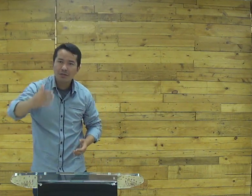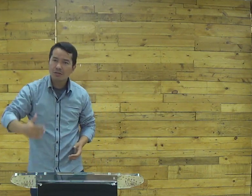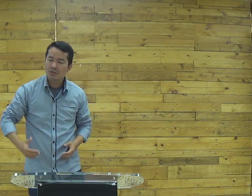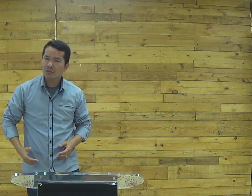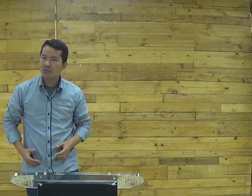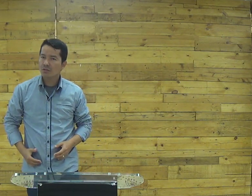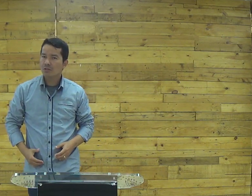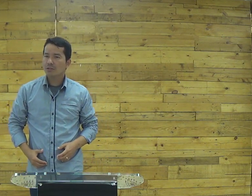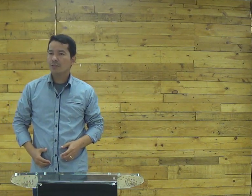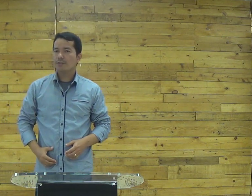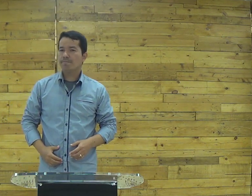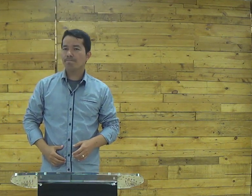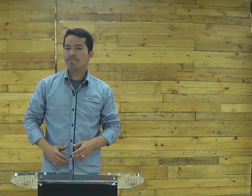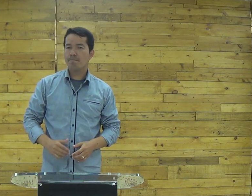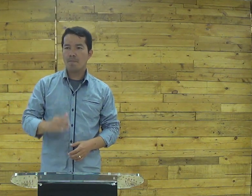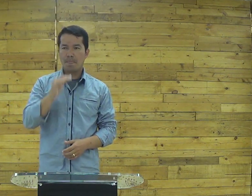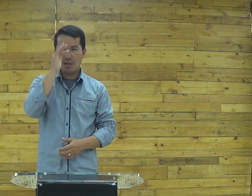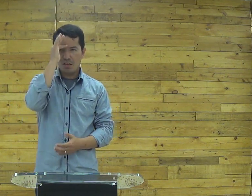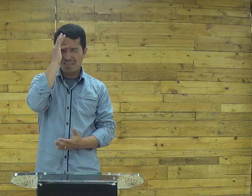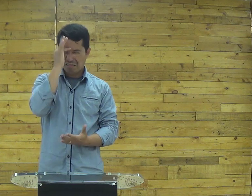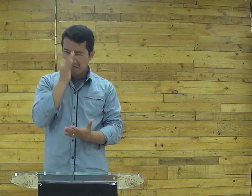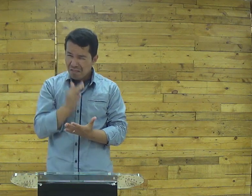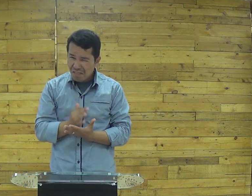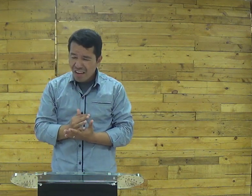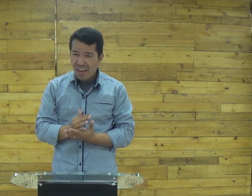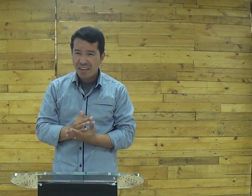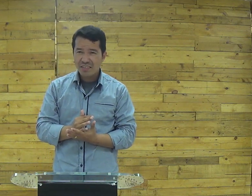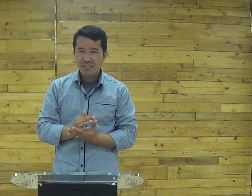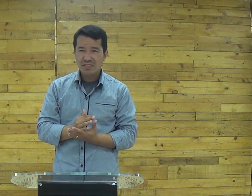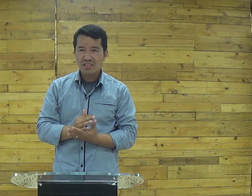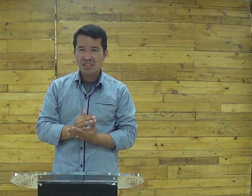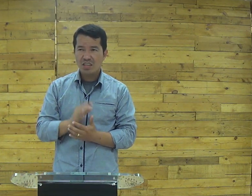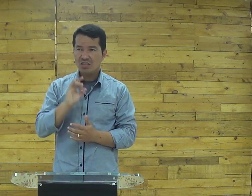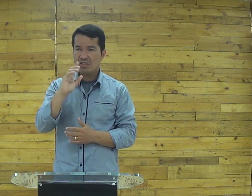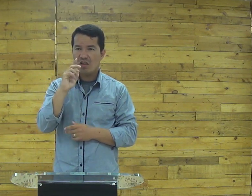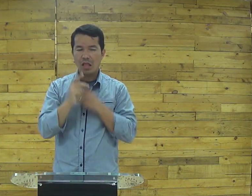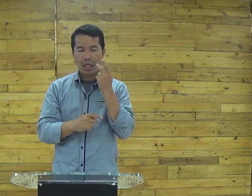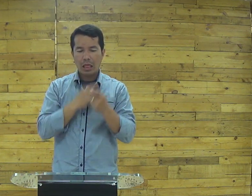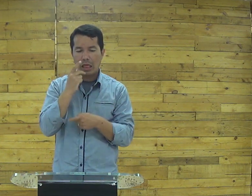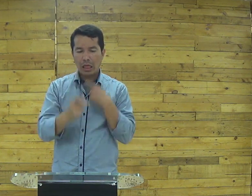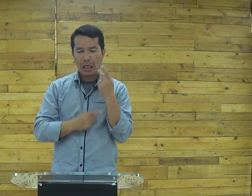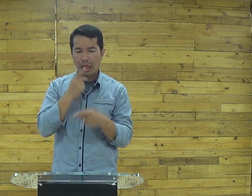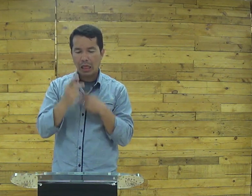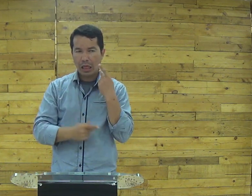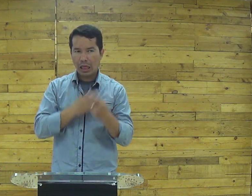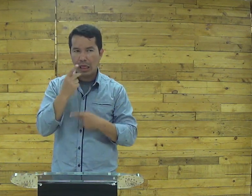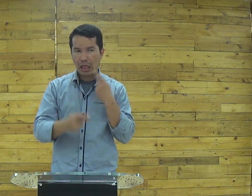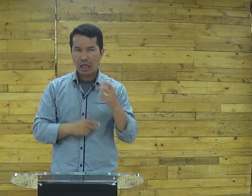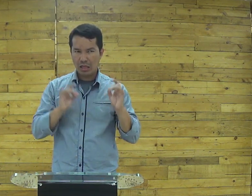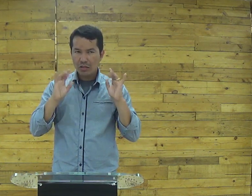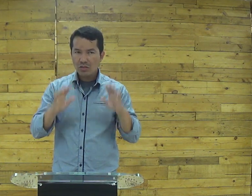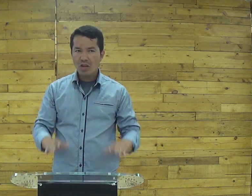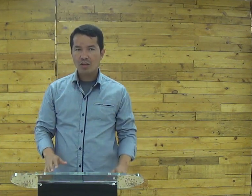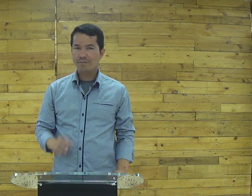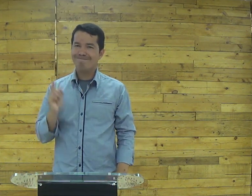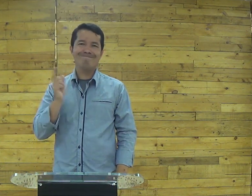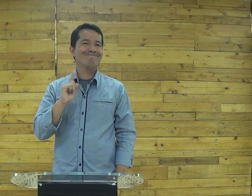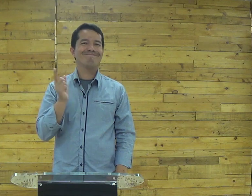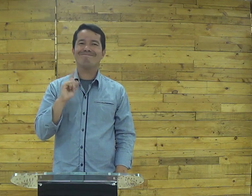de forma abundante, começa a ter. Por quê? Porque ele não tinha uma fé só de falar.